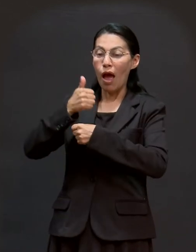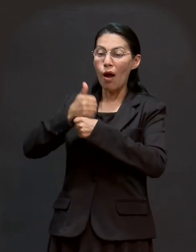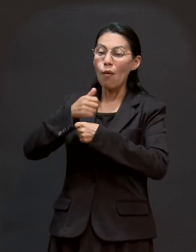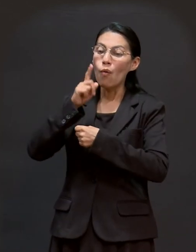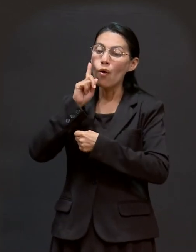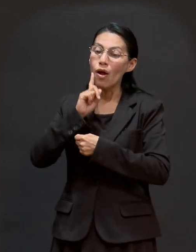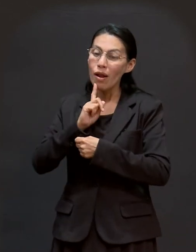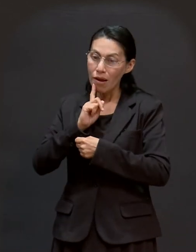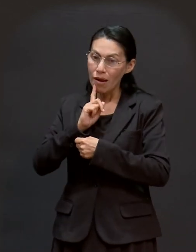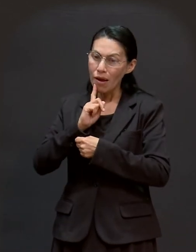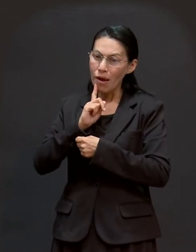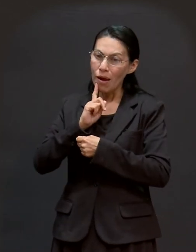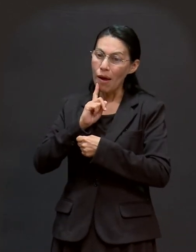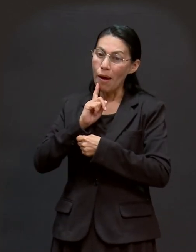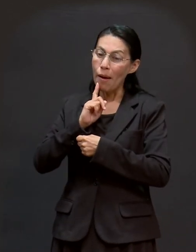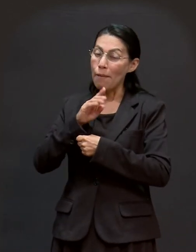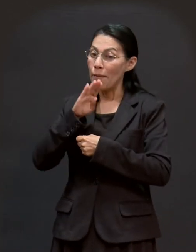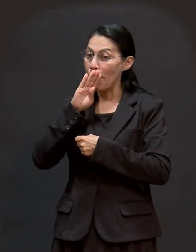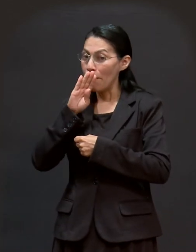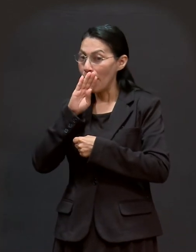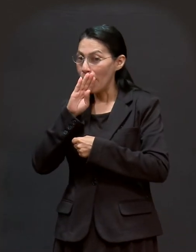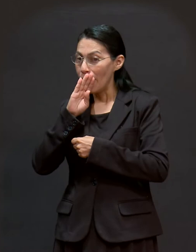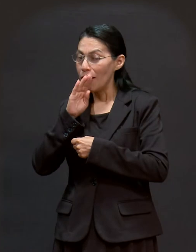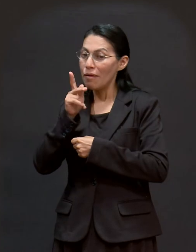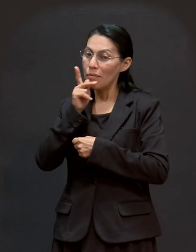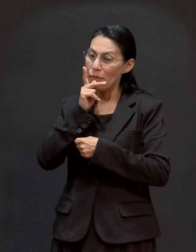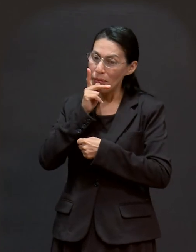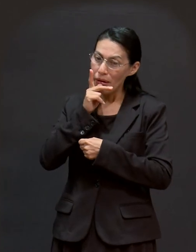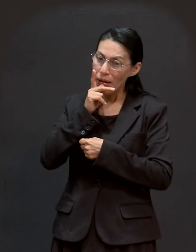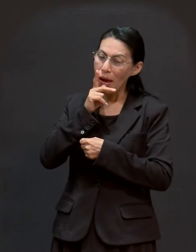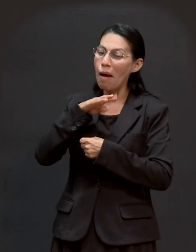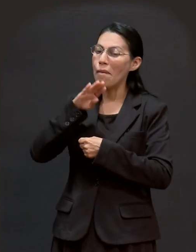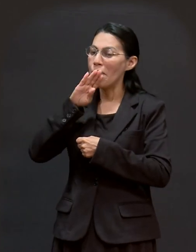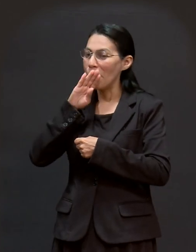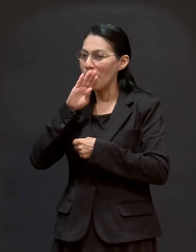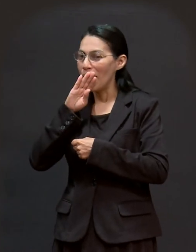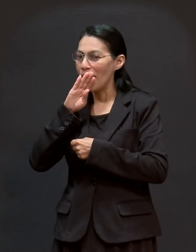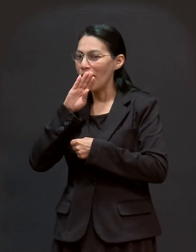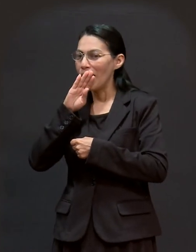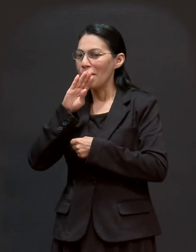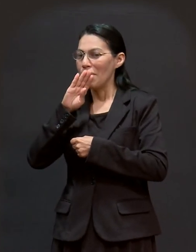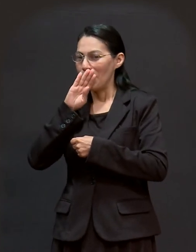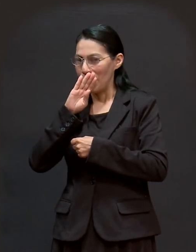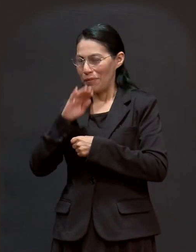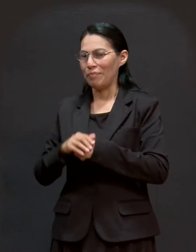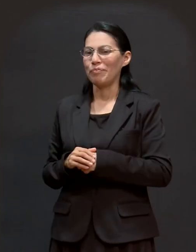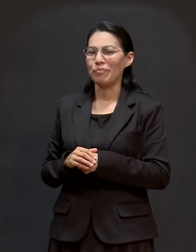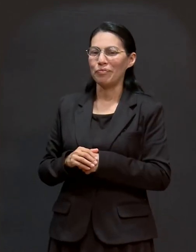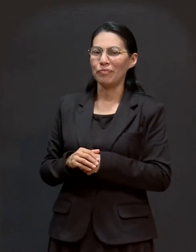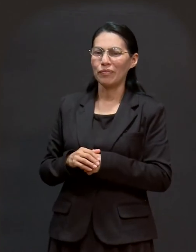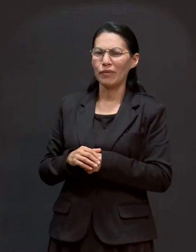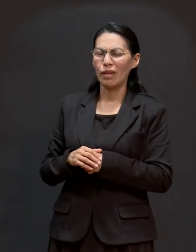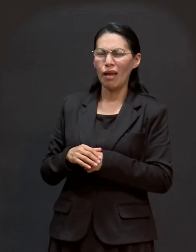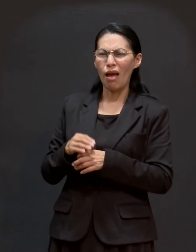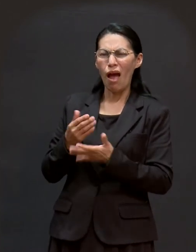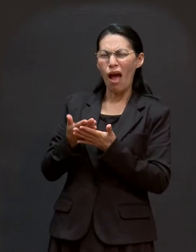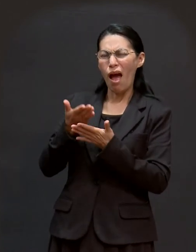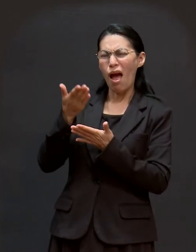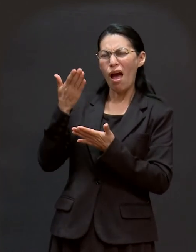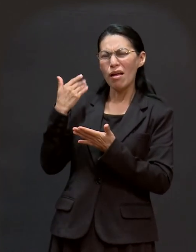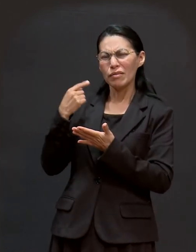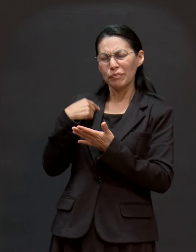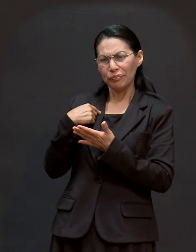a mí se me agregó mi abuelita la mamá de mi papá y la mamá de mi mamá este